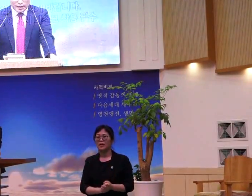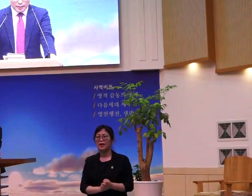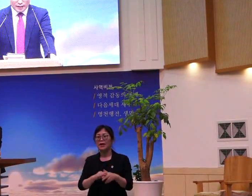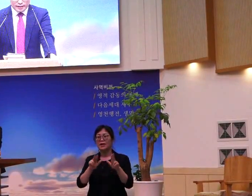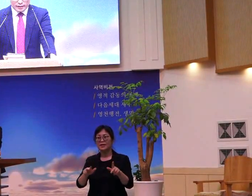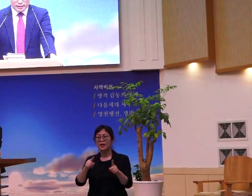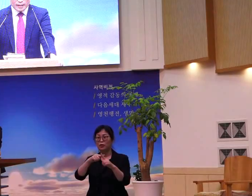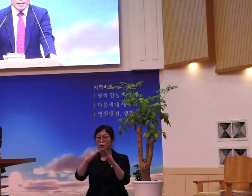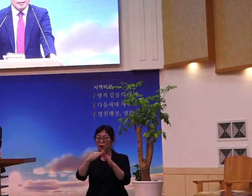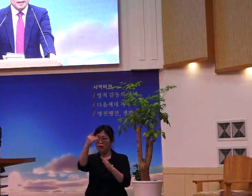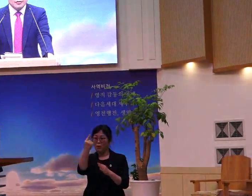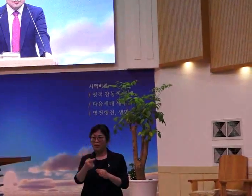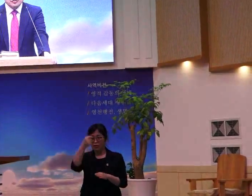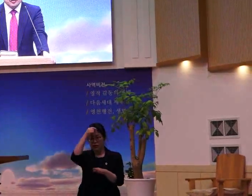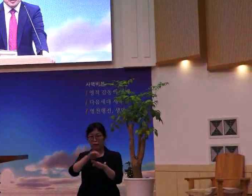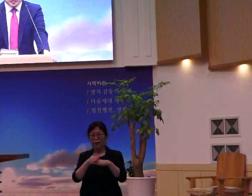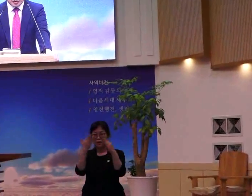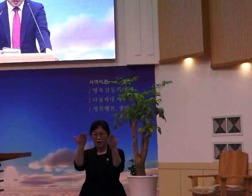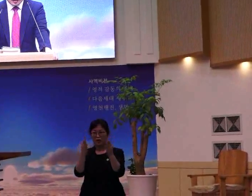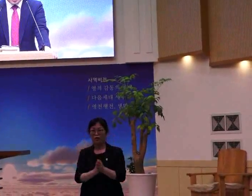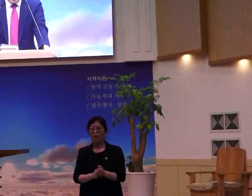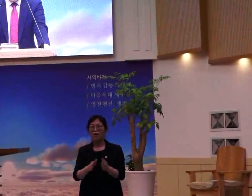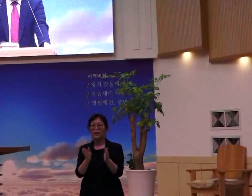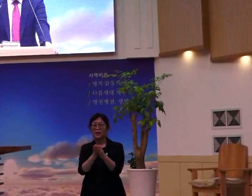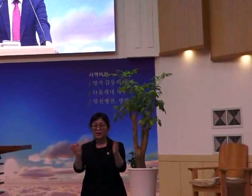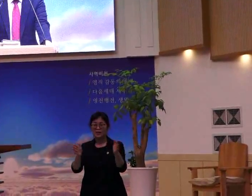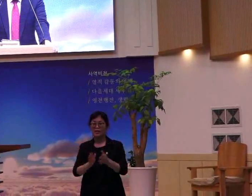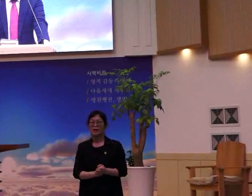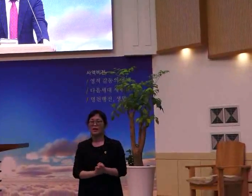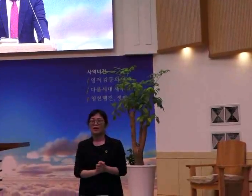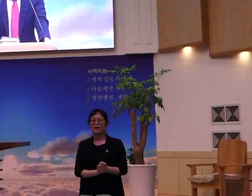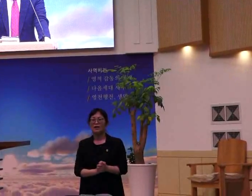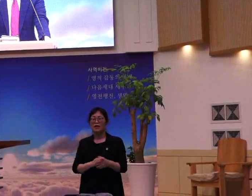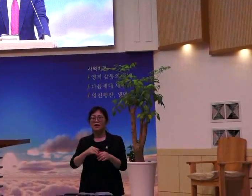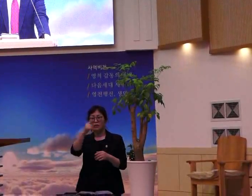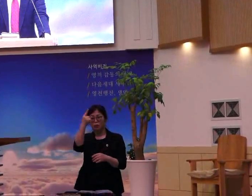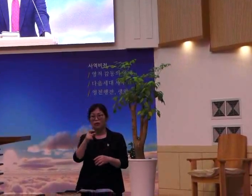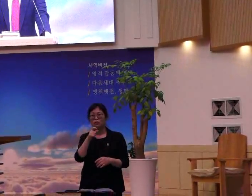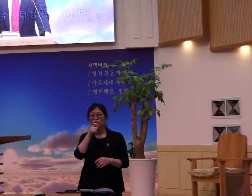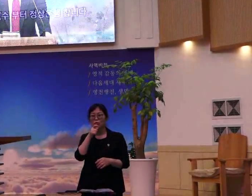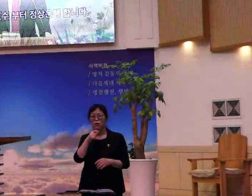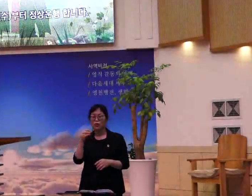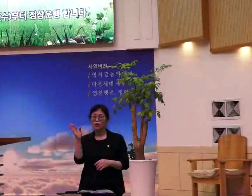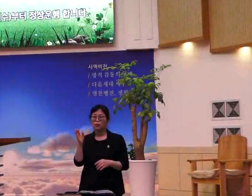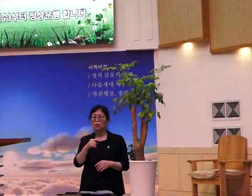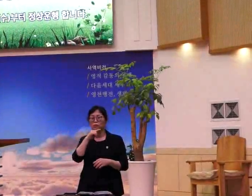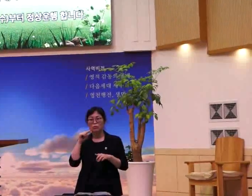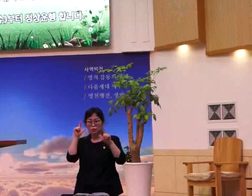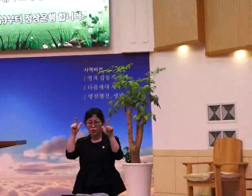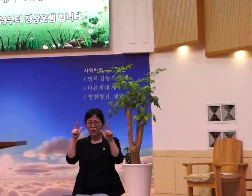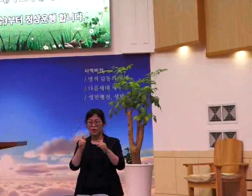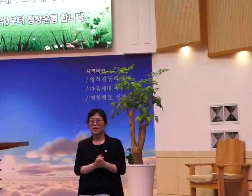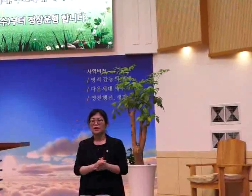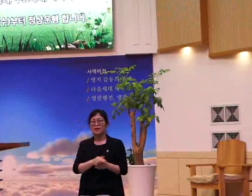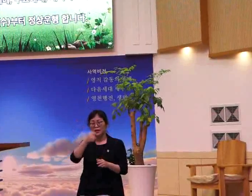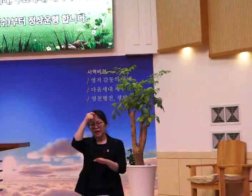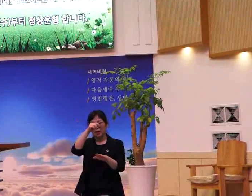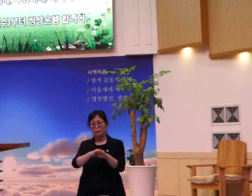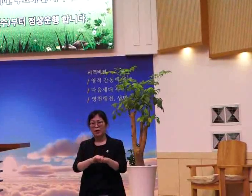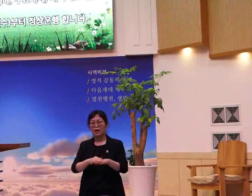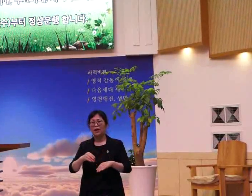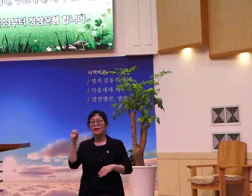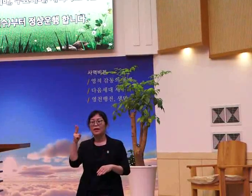현장 예배를 재개합니다. 주중 수요일부터 주일 경건의 예배, 은혜의 예배, 새벽 예배를 계속 드리고 있었는데요. 이 모든